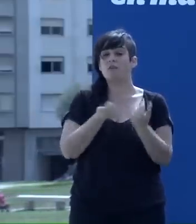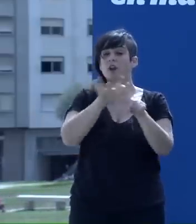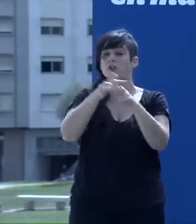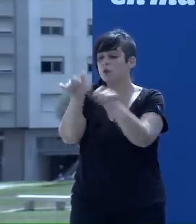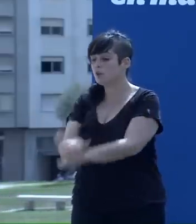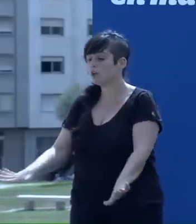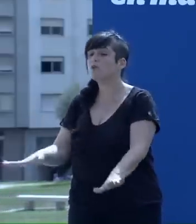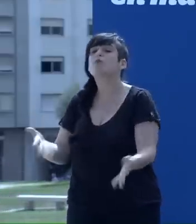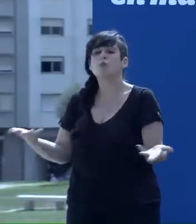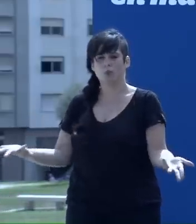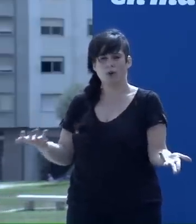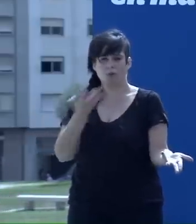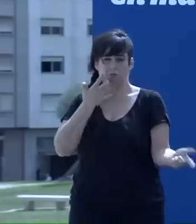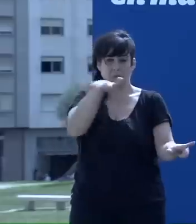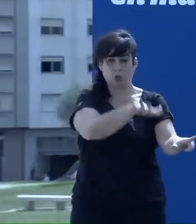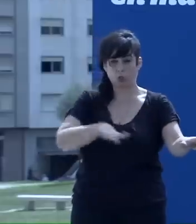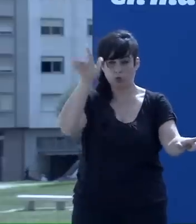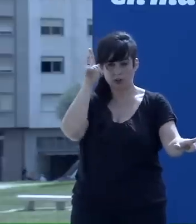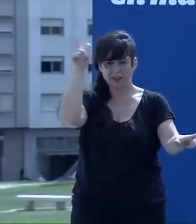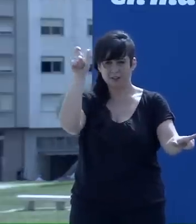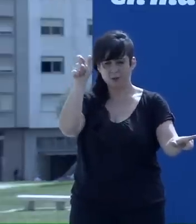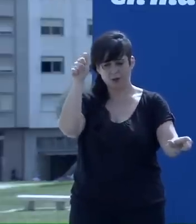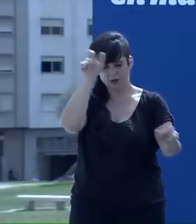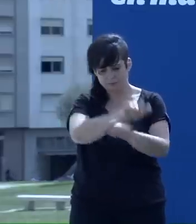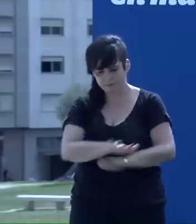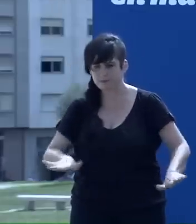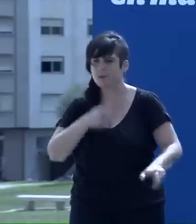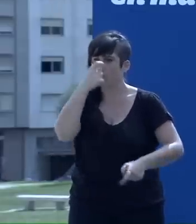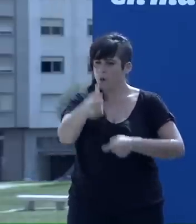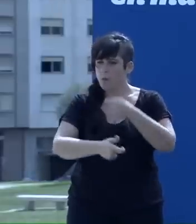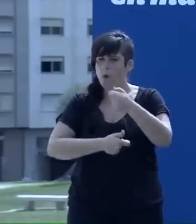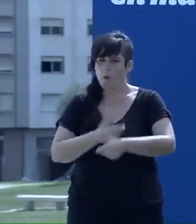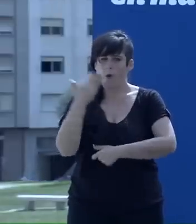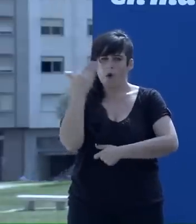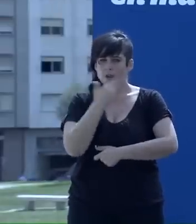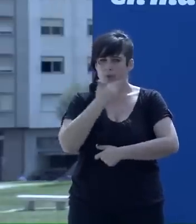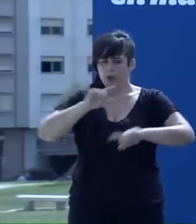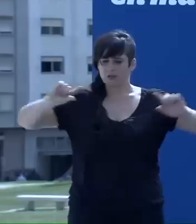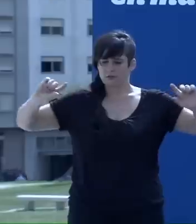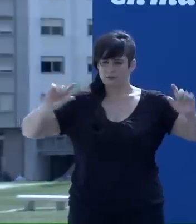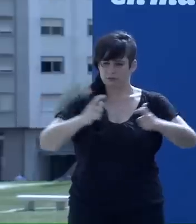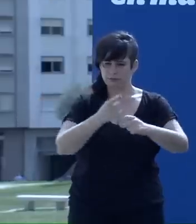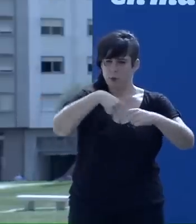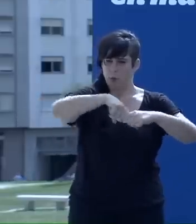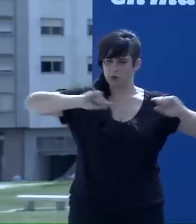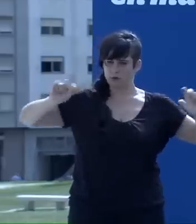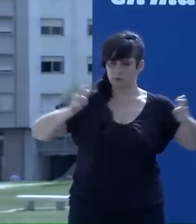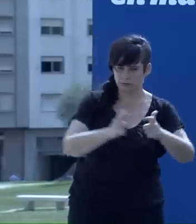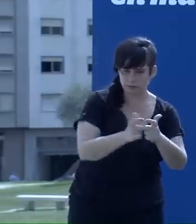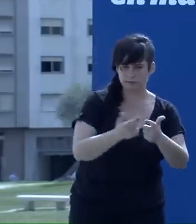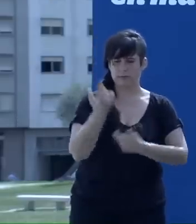no rural sobre todo, están perdendo postos de traballo nas escolas. Postos de traballo os